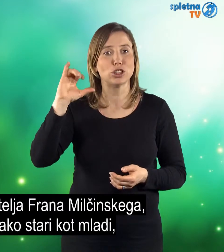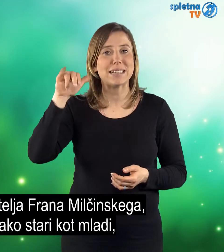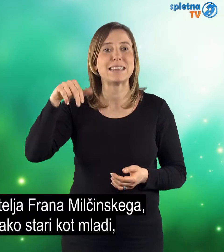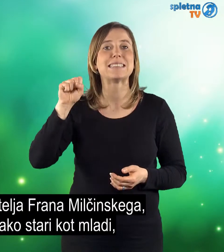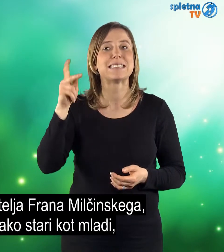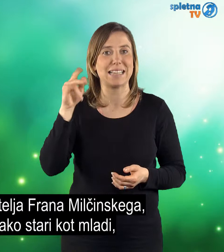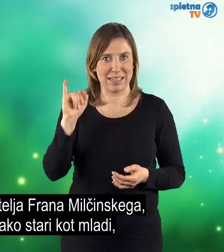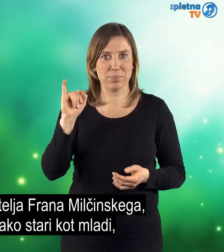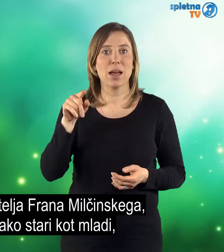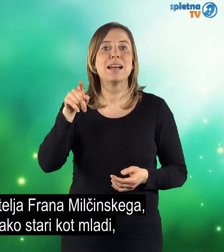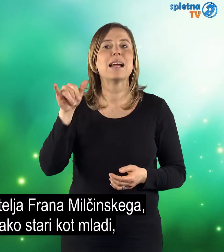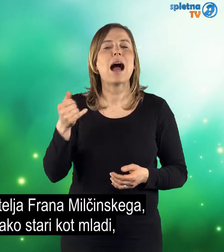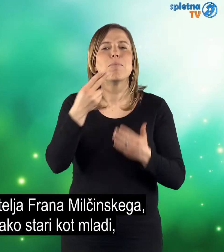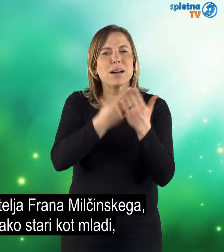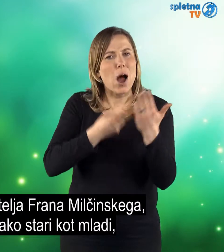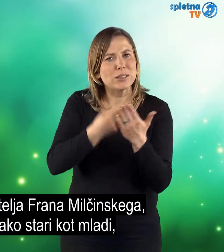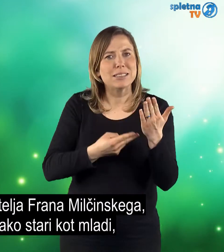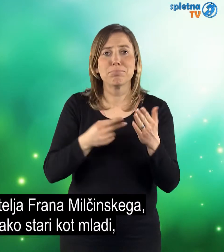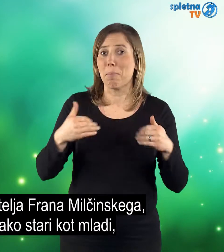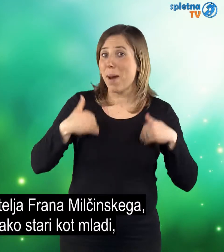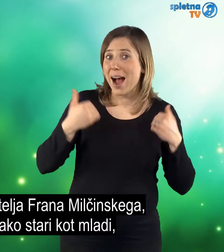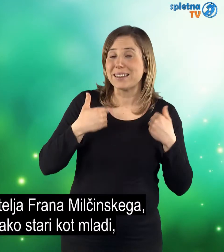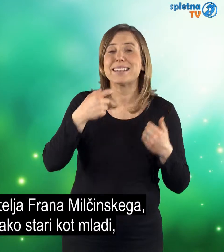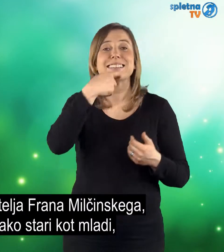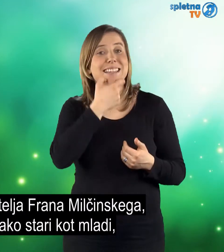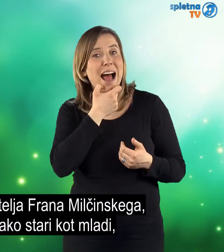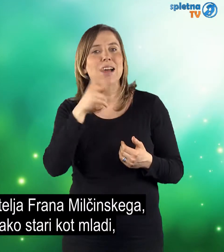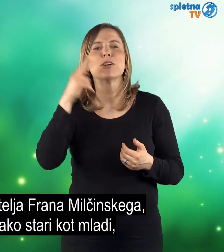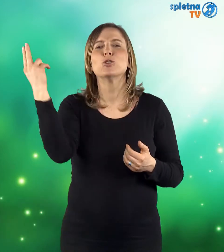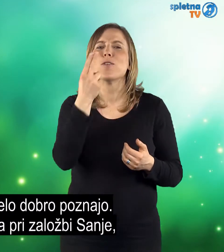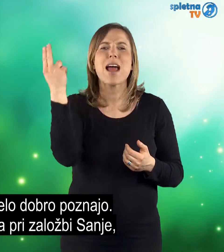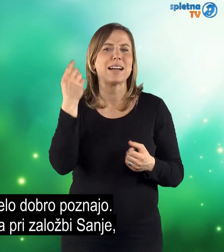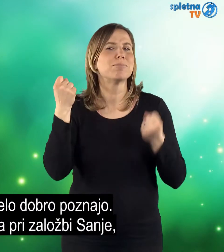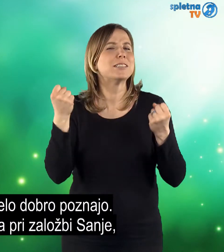bralci, tako stari kot mladi, v Sloveniji zelo dobro poznajo.